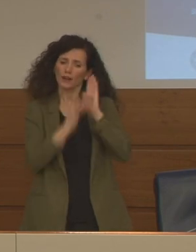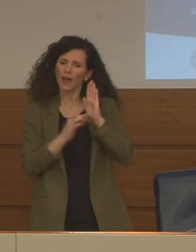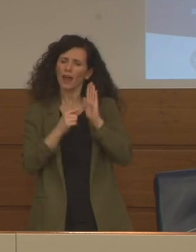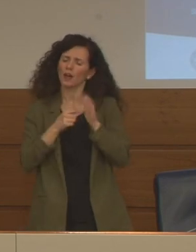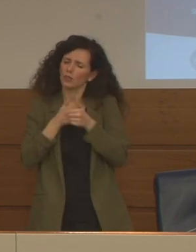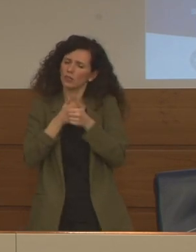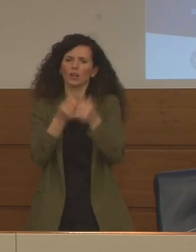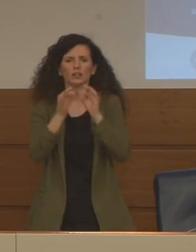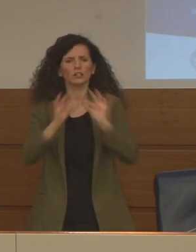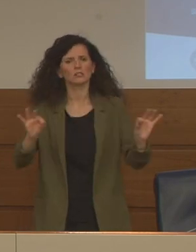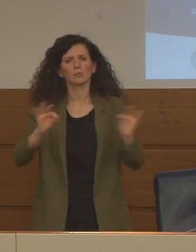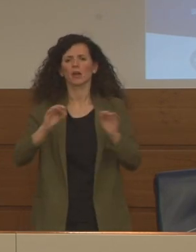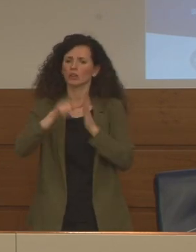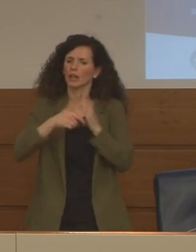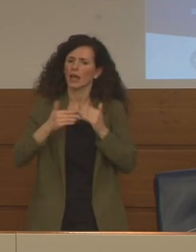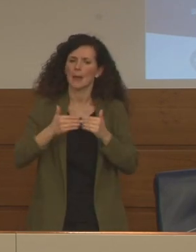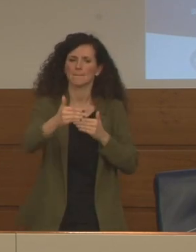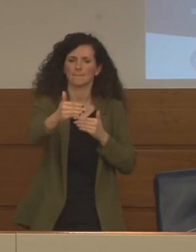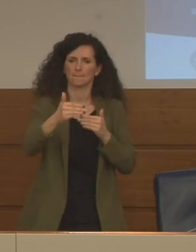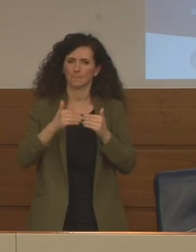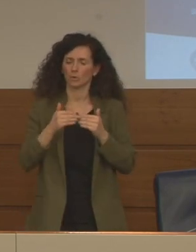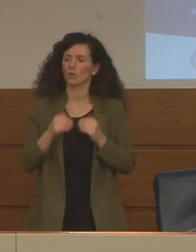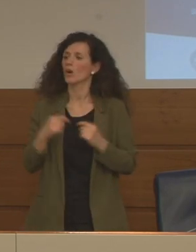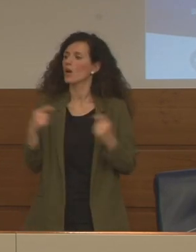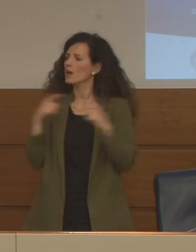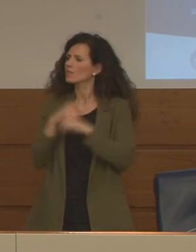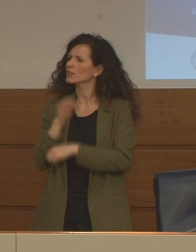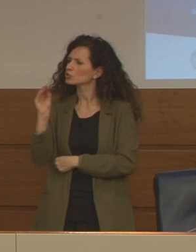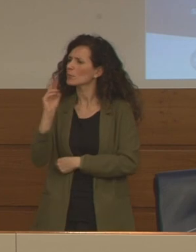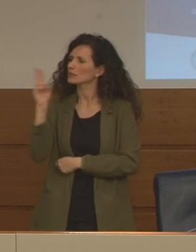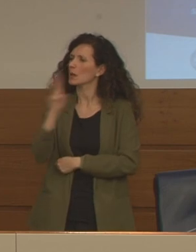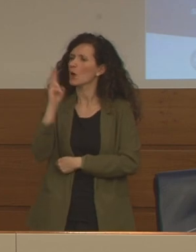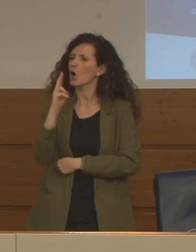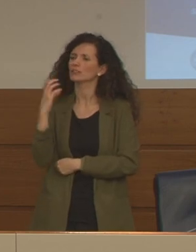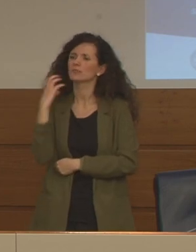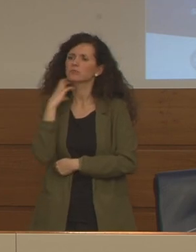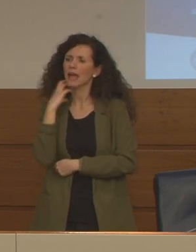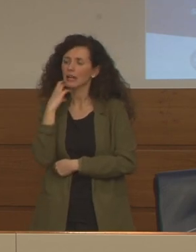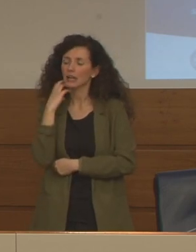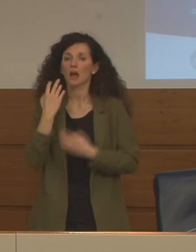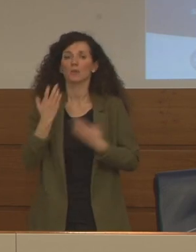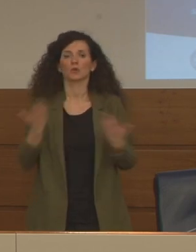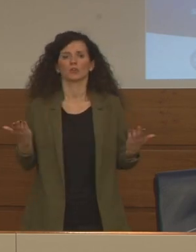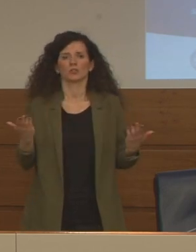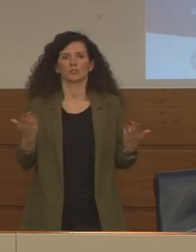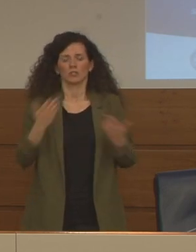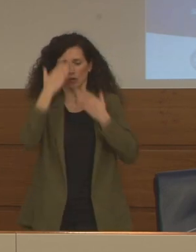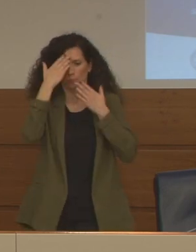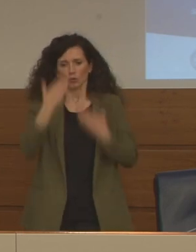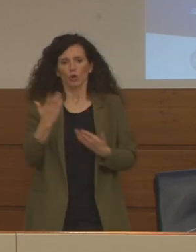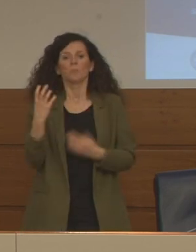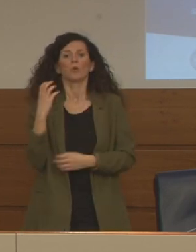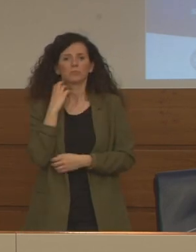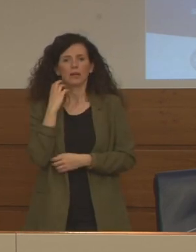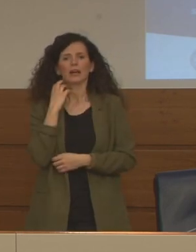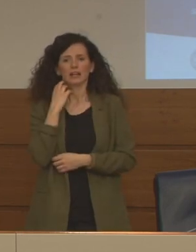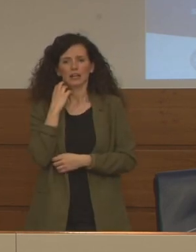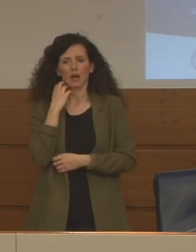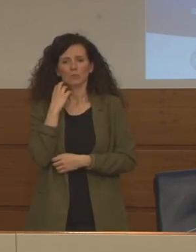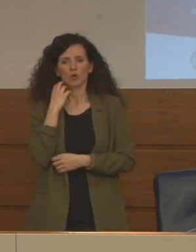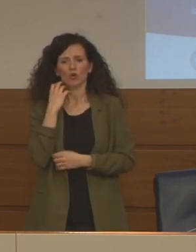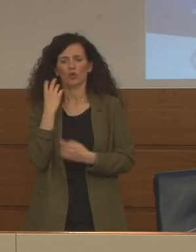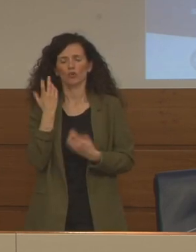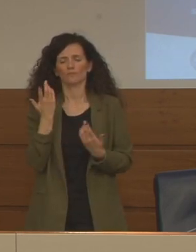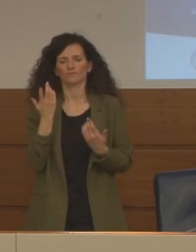l'arco di tempo che ci stiamo dando i morti di bergamo purtroppo in questo momento bergamo a una